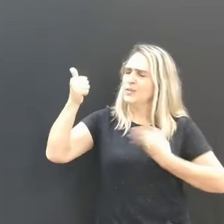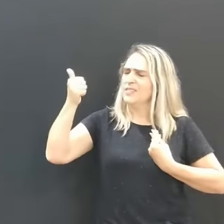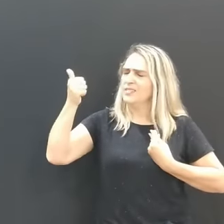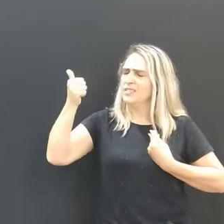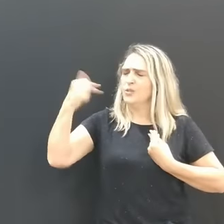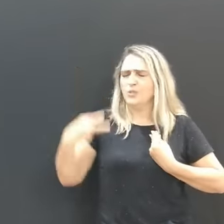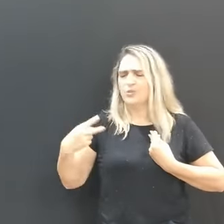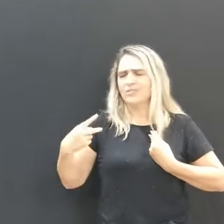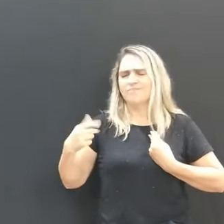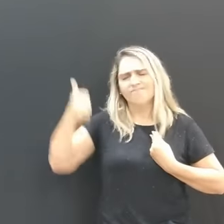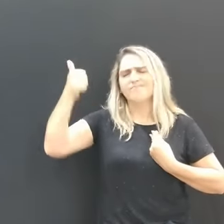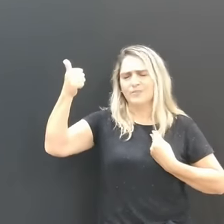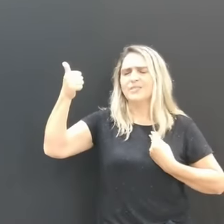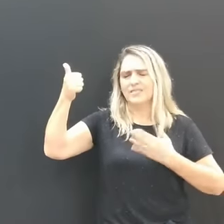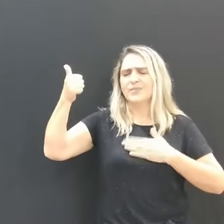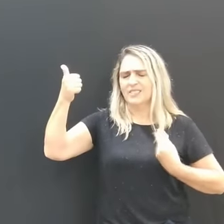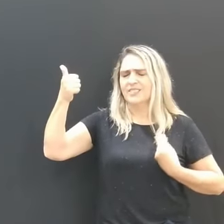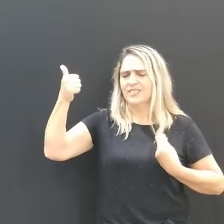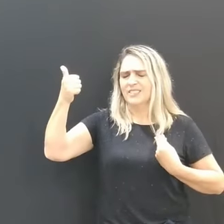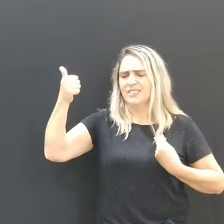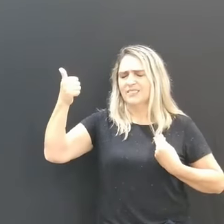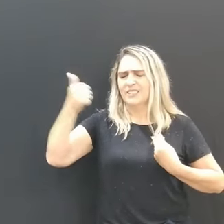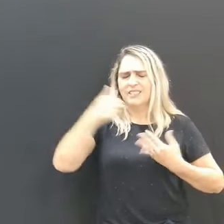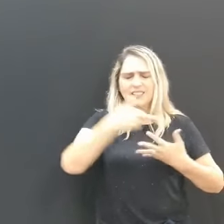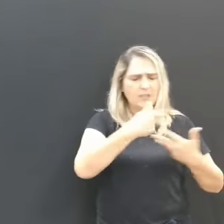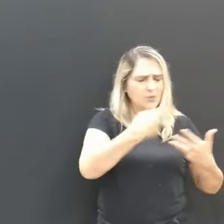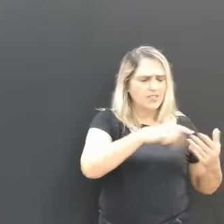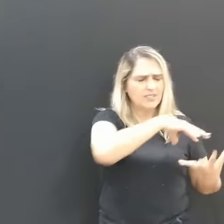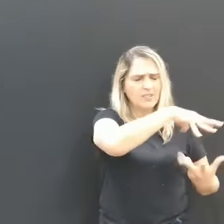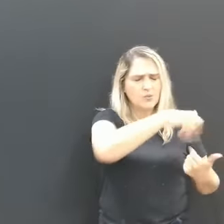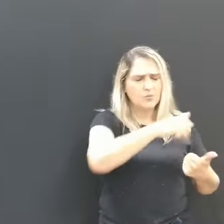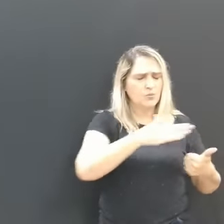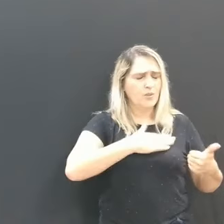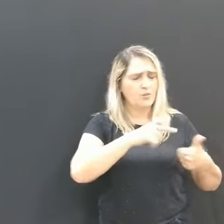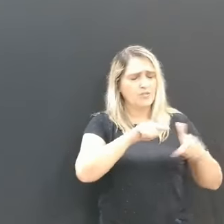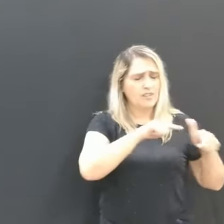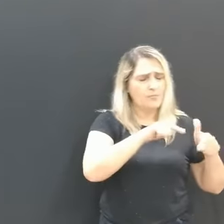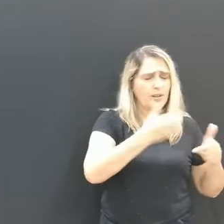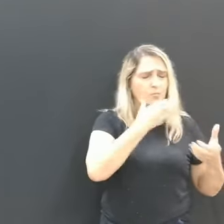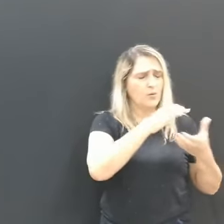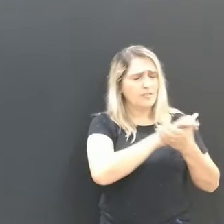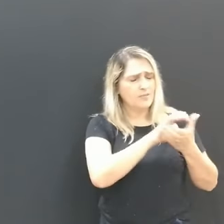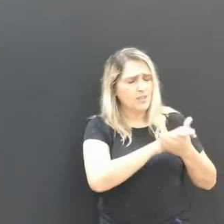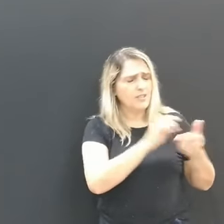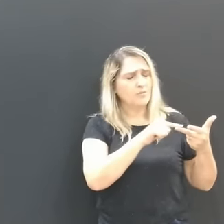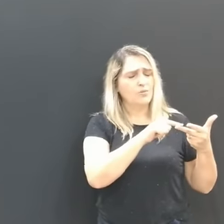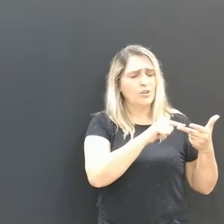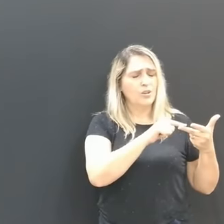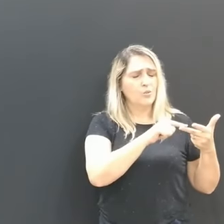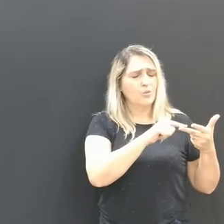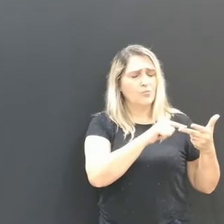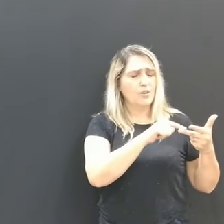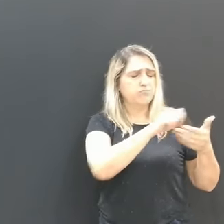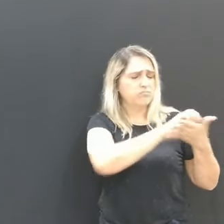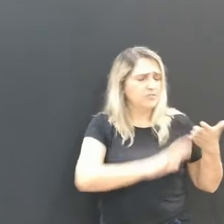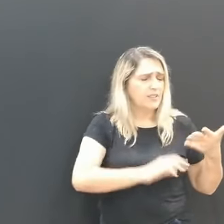Senhor, porque Tu és o mais importante na minha vida, Tu és a minha força, Senhor. Às vezes, Pai,